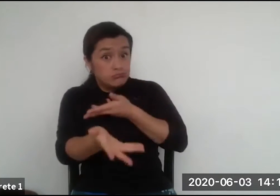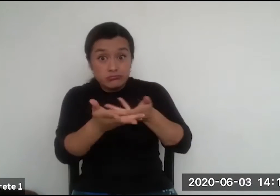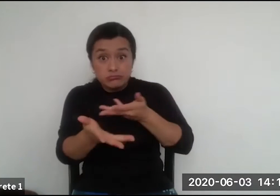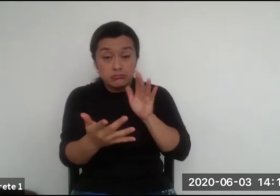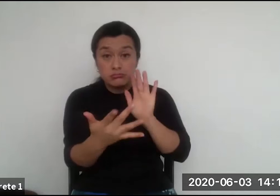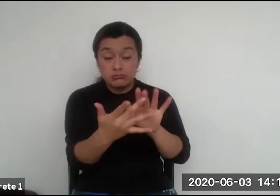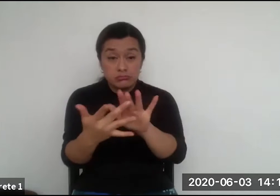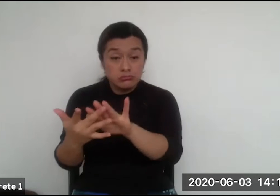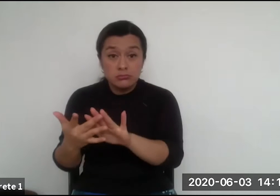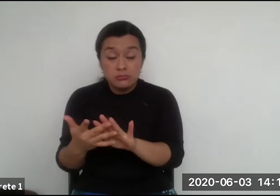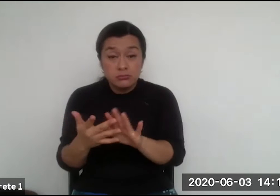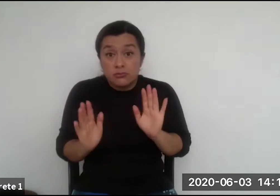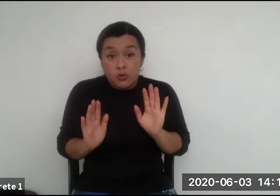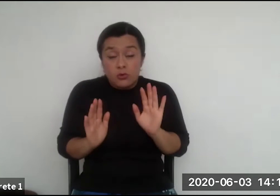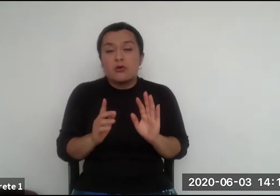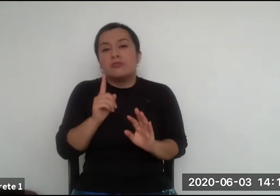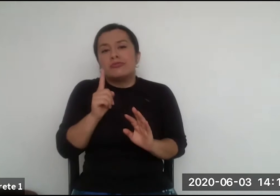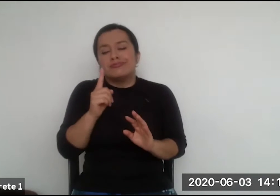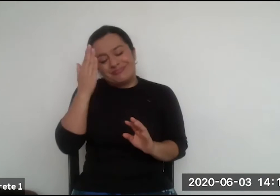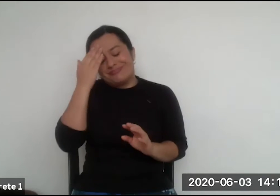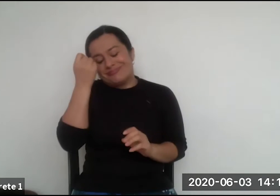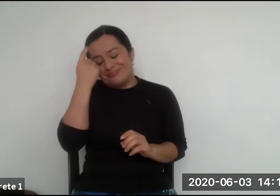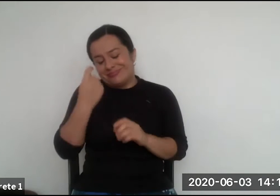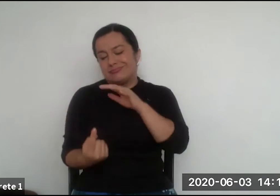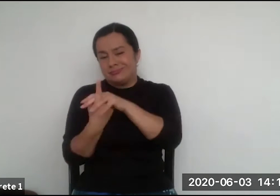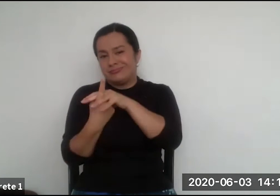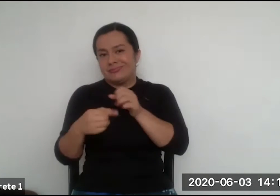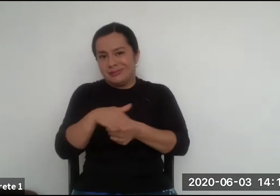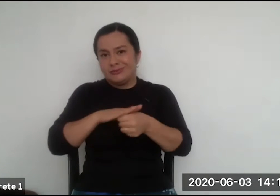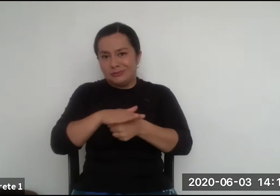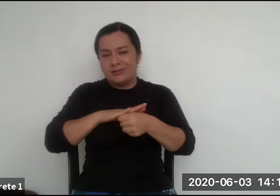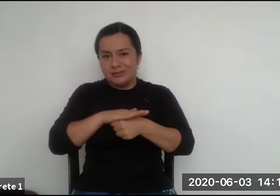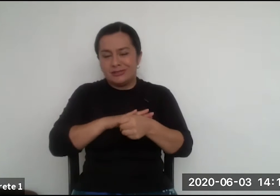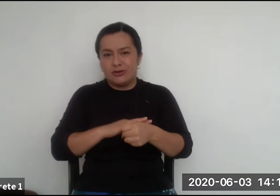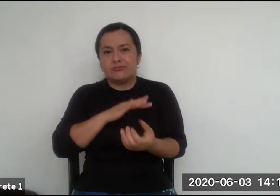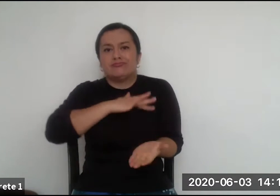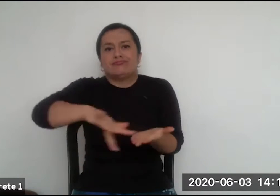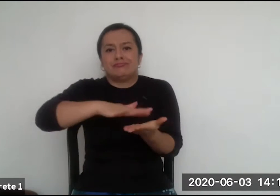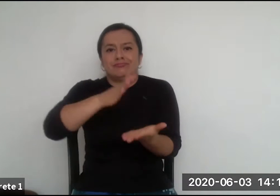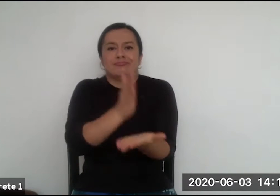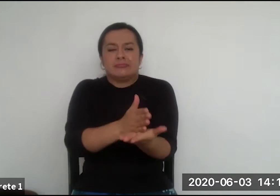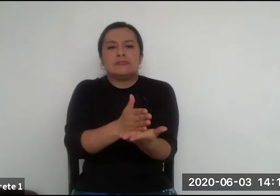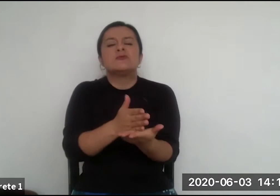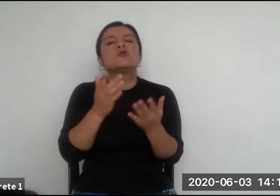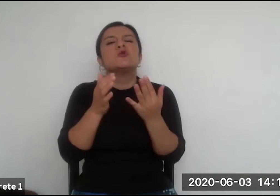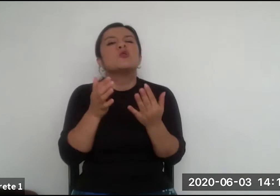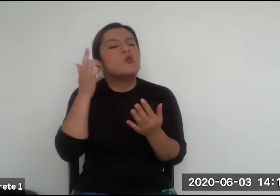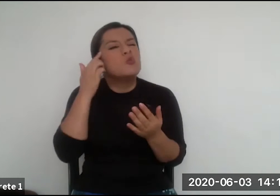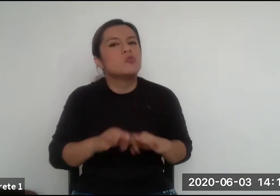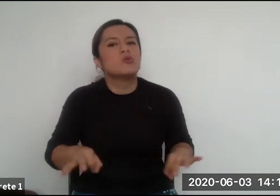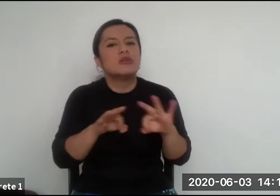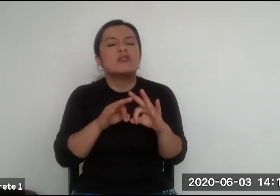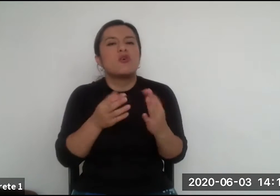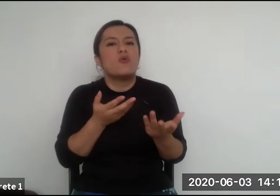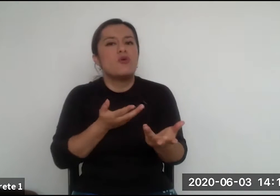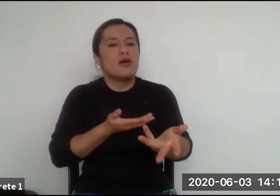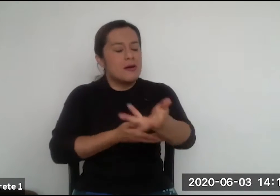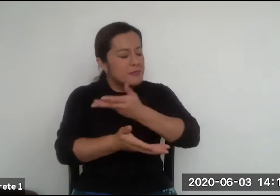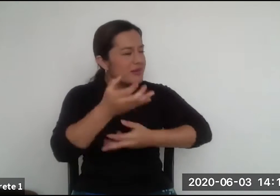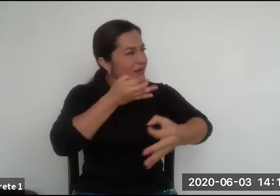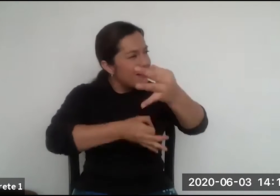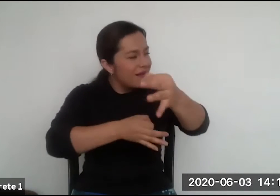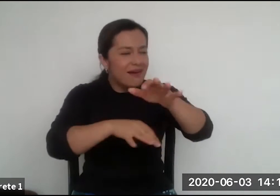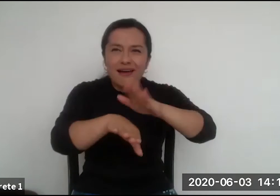de emergencia está, ¿no? Entonces, ¿cómo compartir o cómo contagiar una empatía radical para que